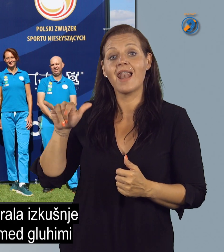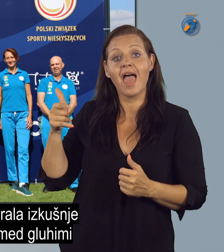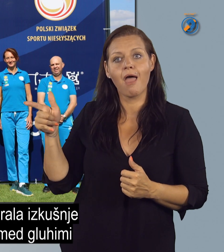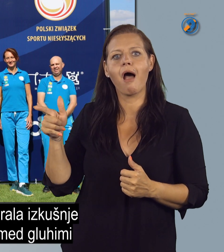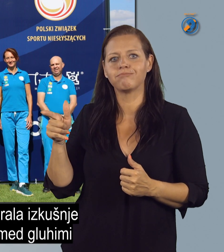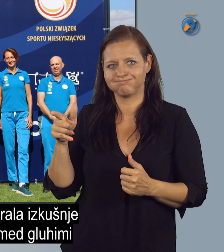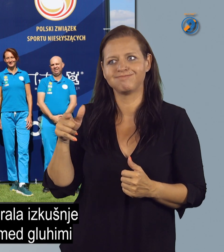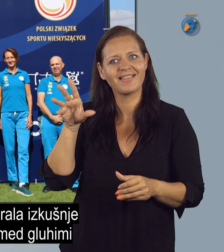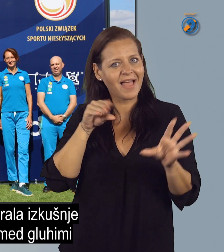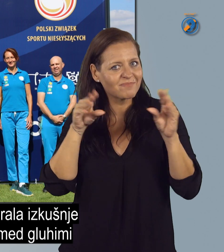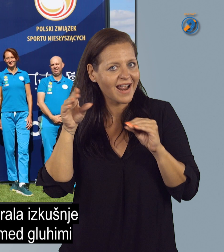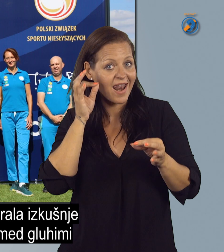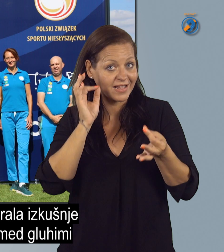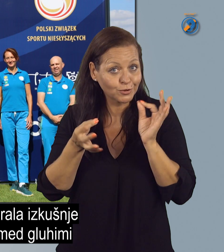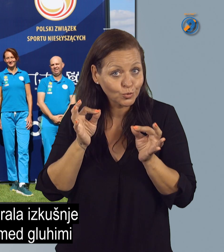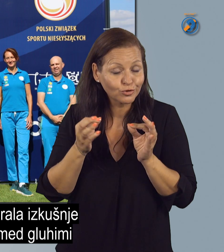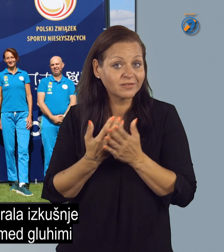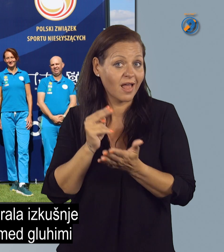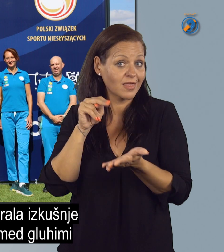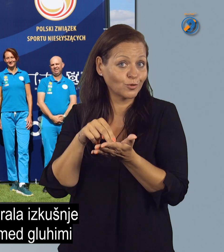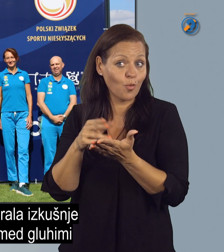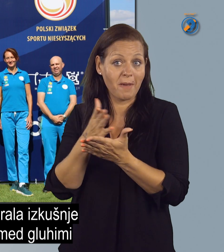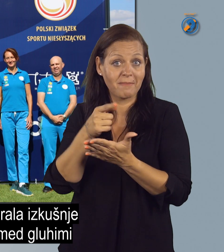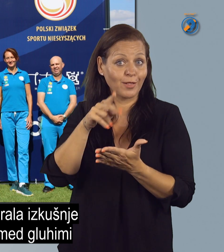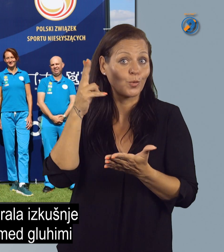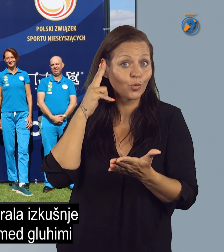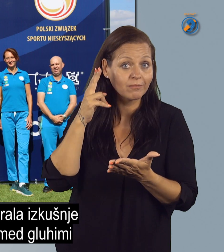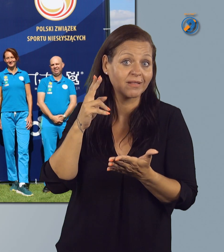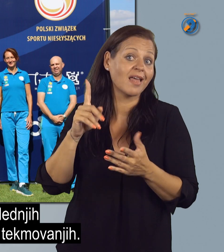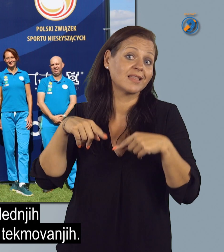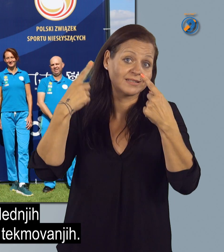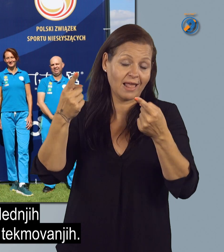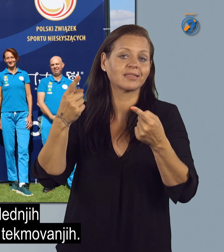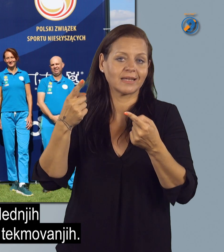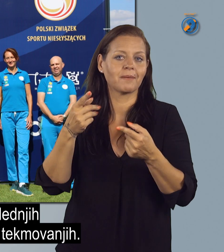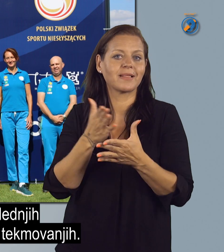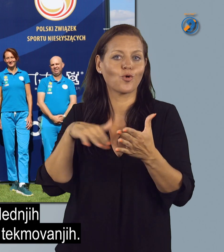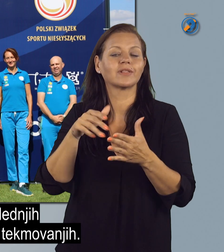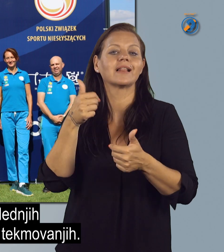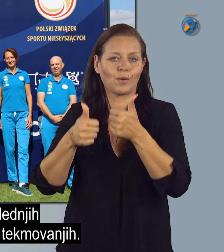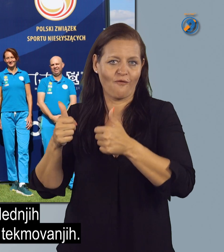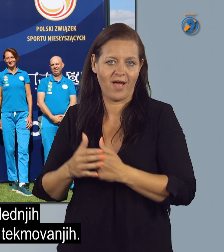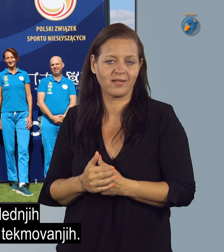Leja si je nabrala izkušnje za nastope med gluhimi na naslednjih mednarodnih tekmovanjih.